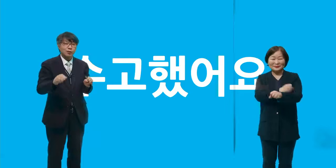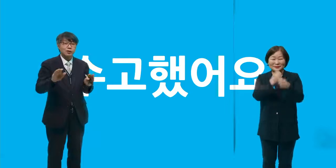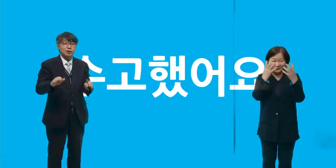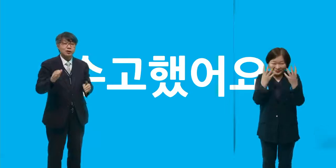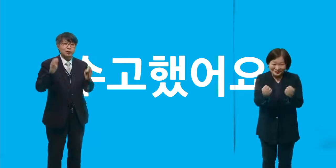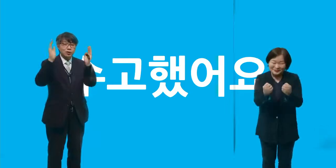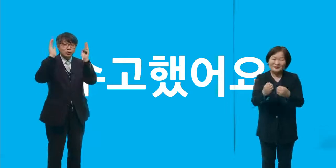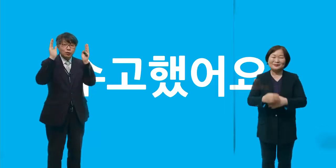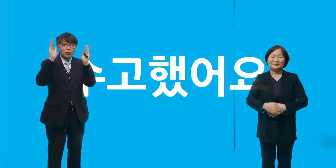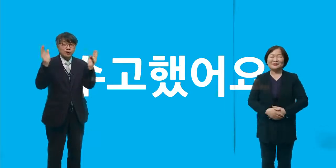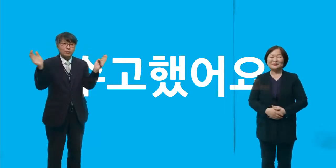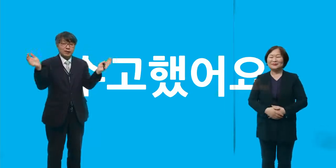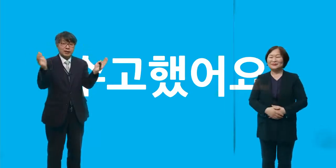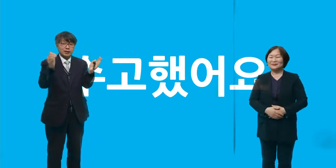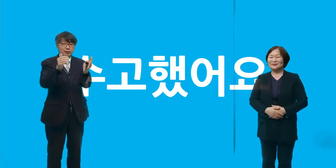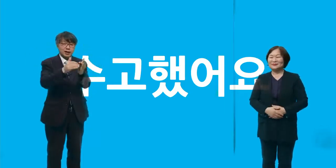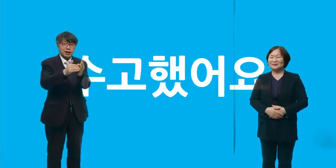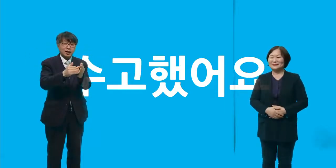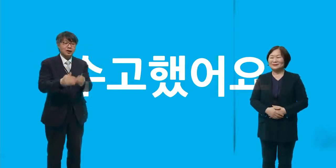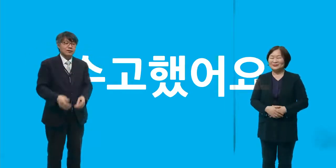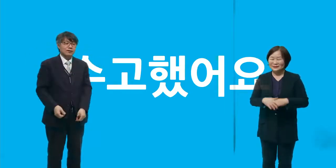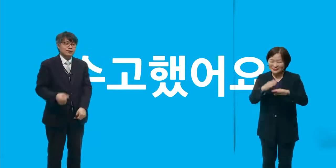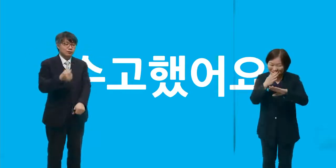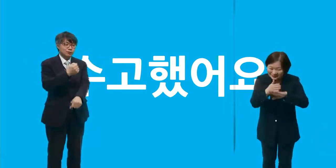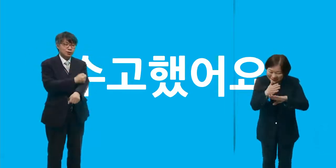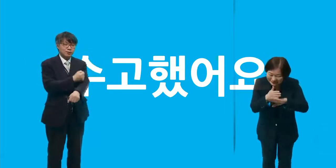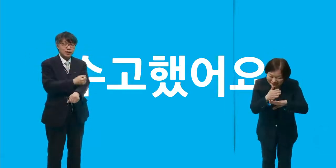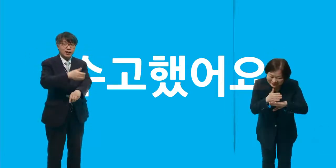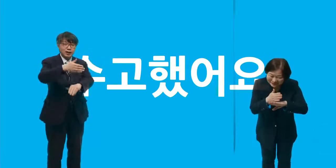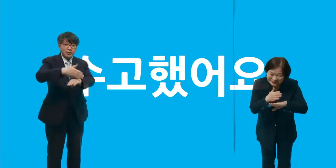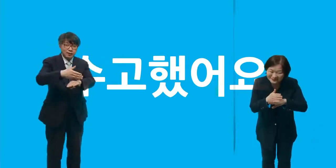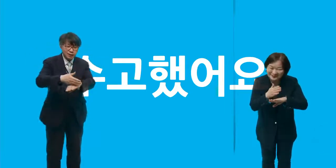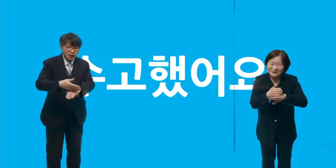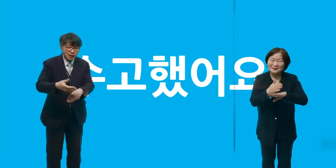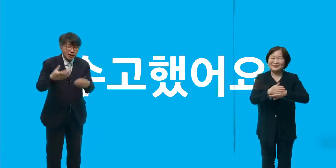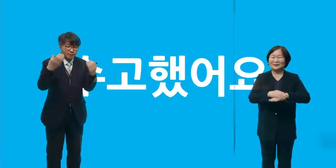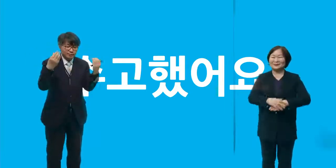많으셨습니다. 오늘 수업을 마치겠습니다. 수고했습니다. 감사합니다.